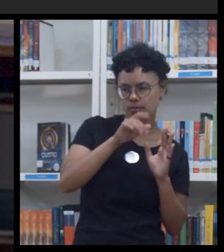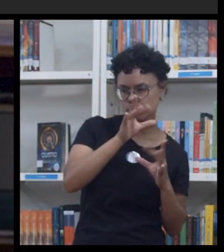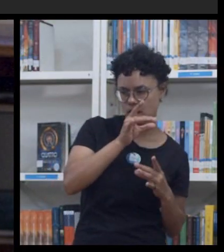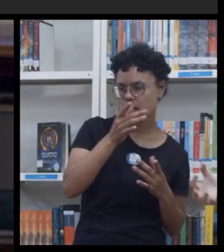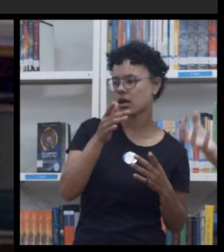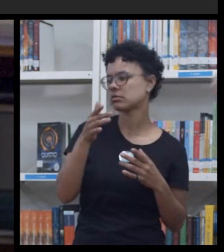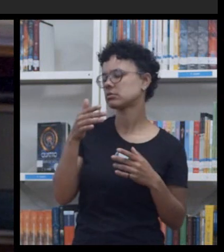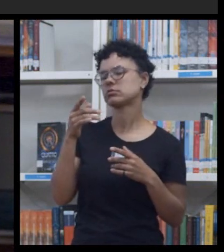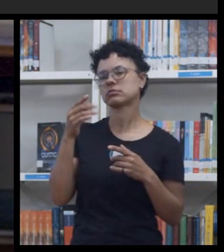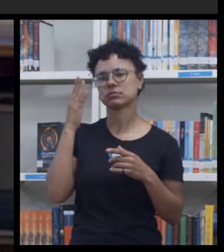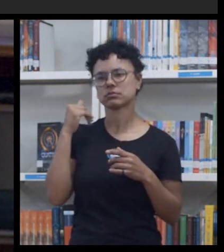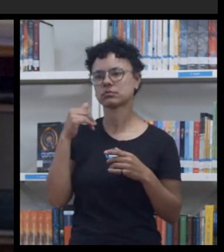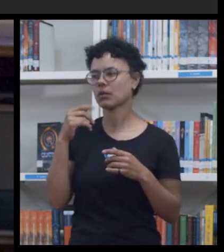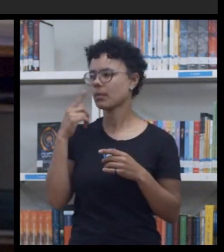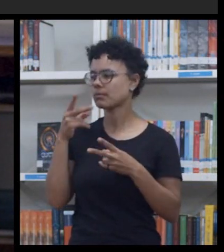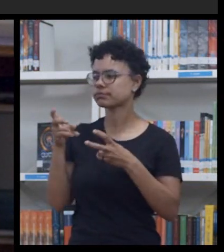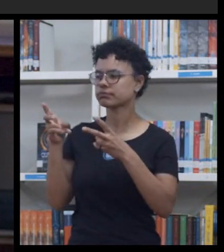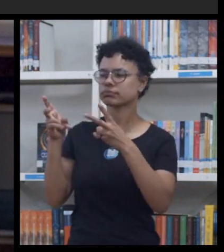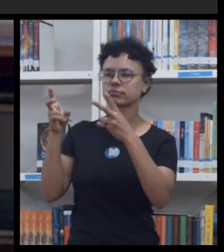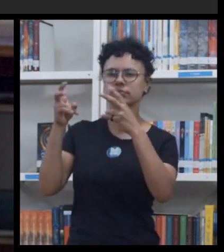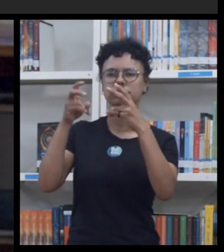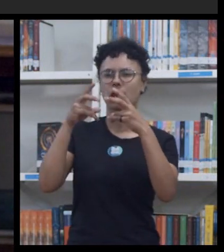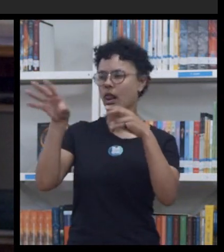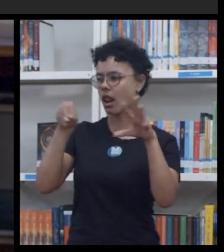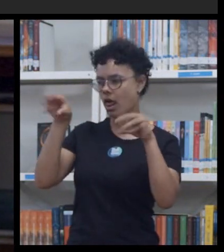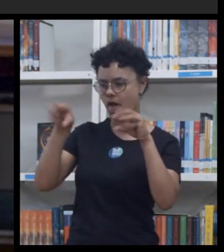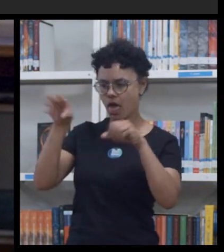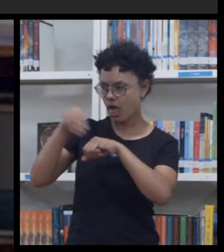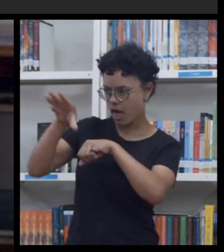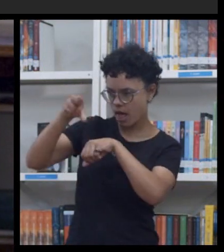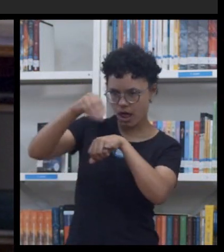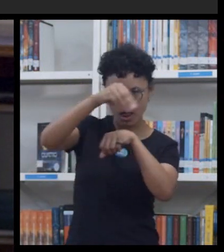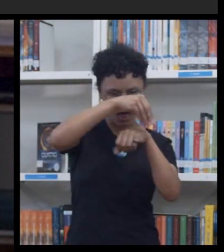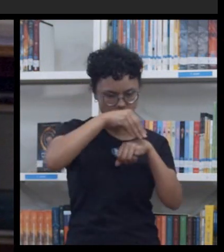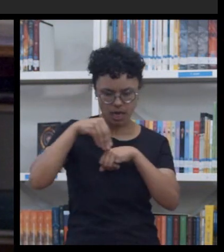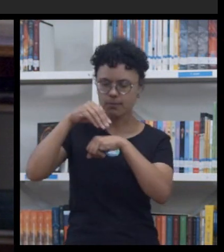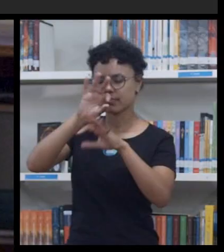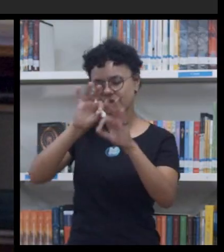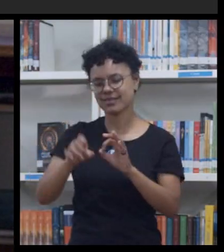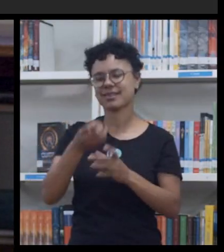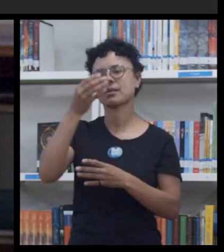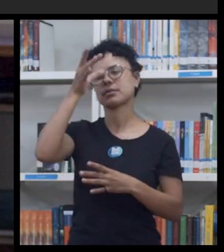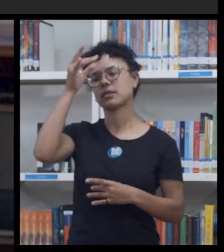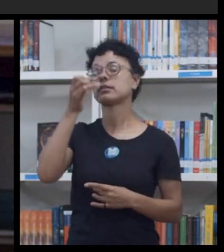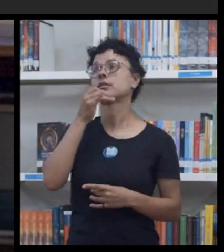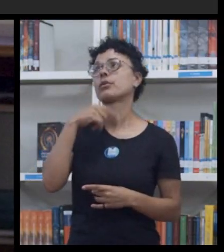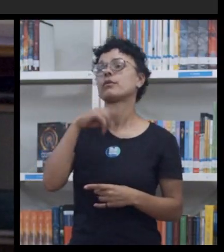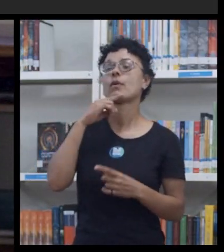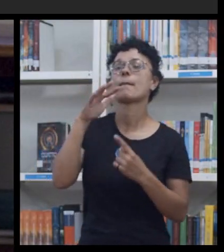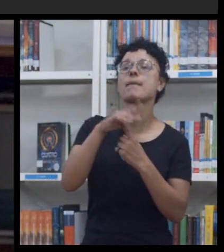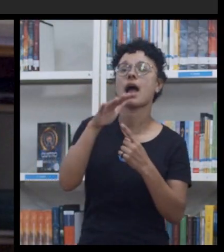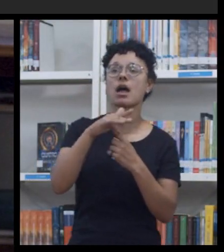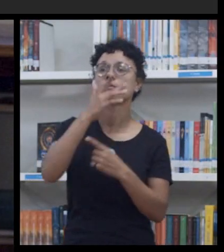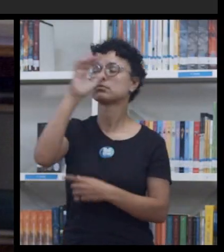A gente vai começar a construir uma galeria real, tridimensional. Ela volta a se sentar. Tá no parque,